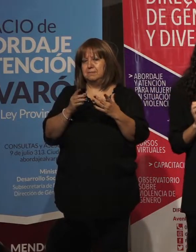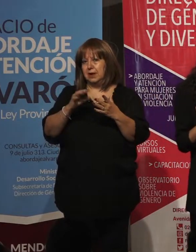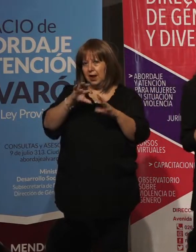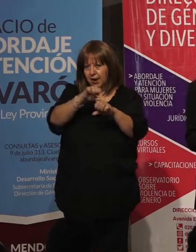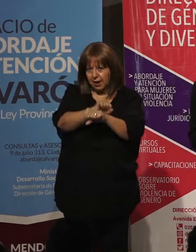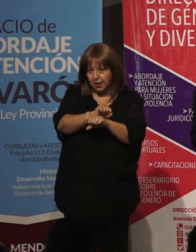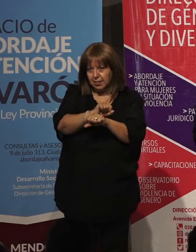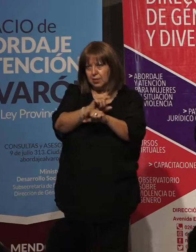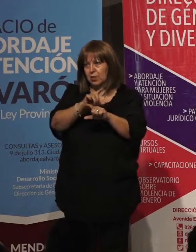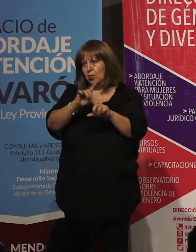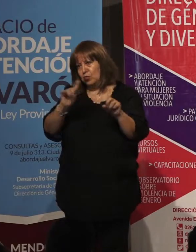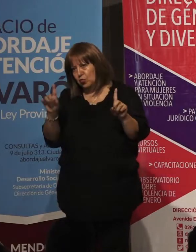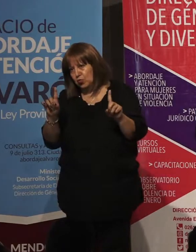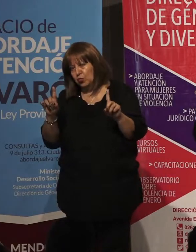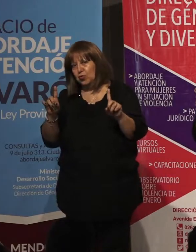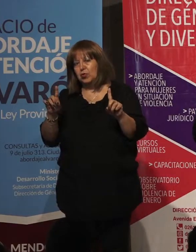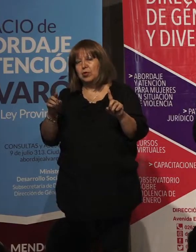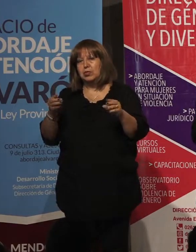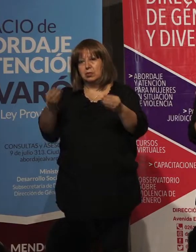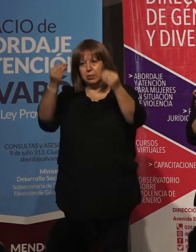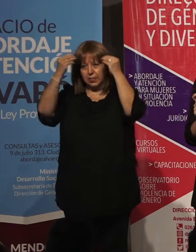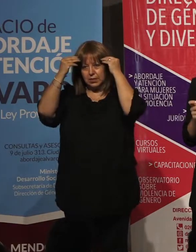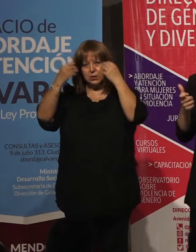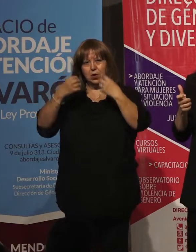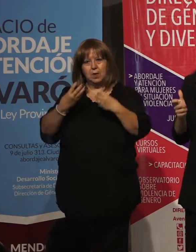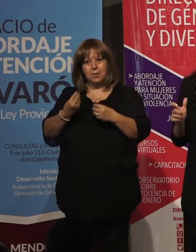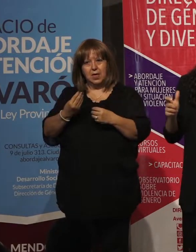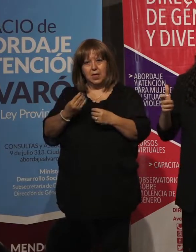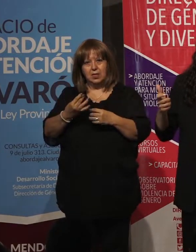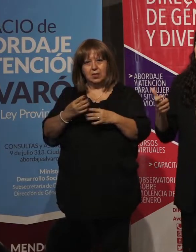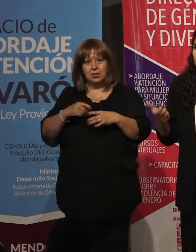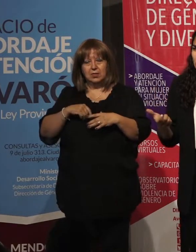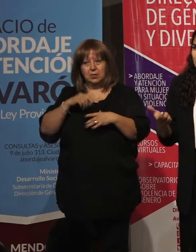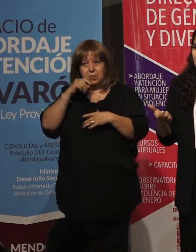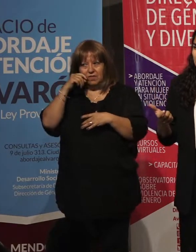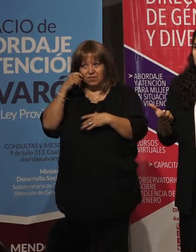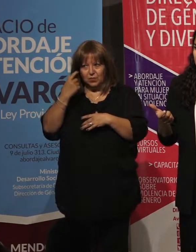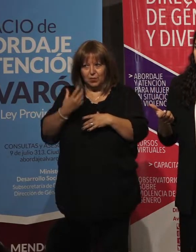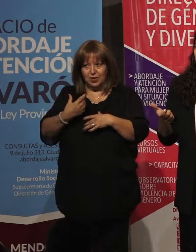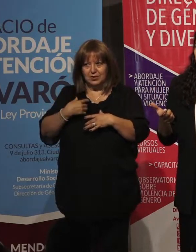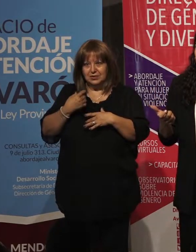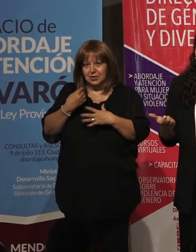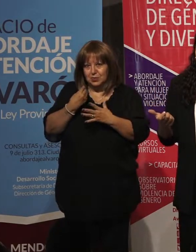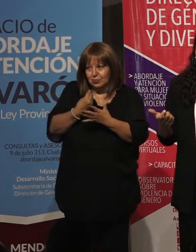Y ese miedo después se transformó en vergüenza. Empecé a sentir culpa.